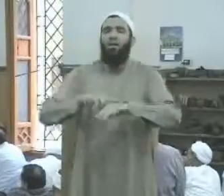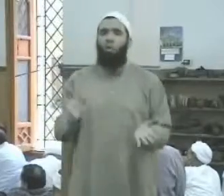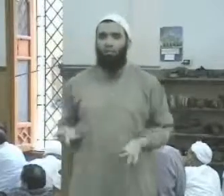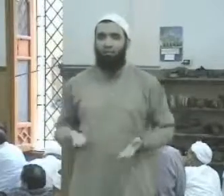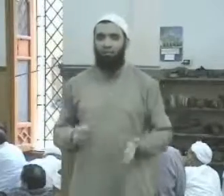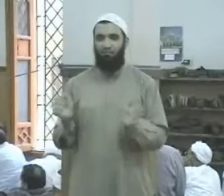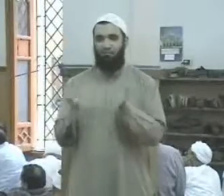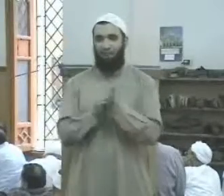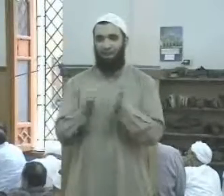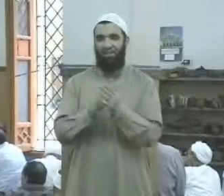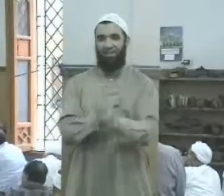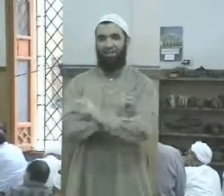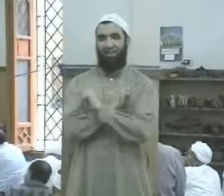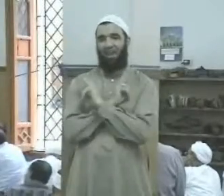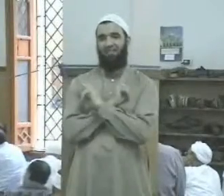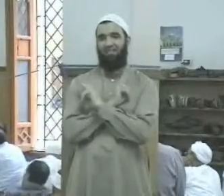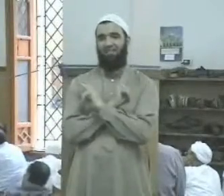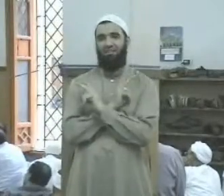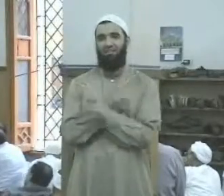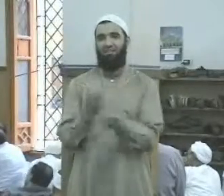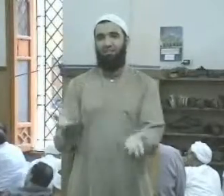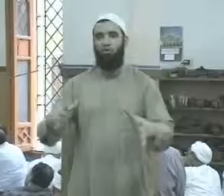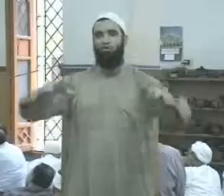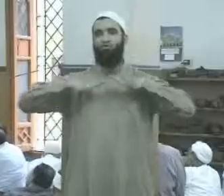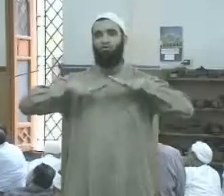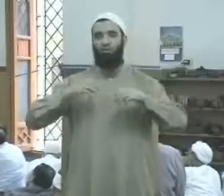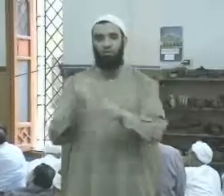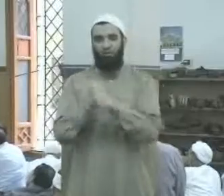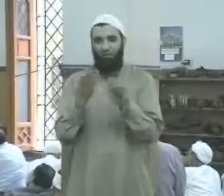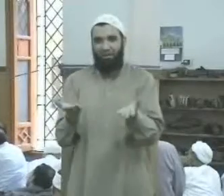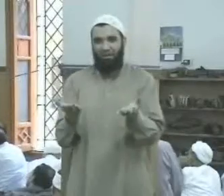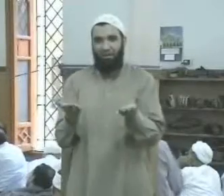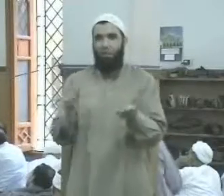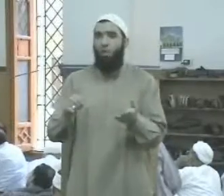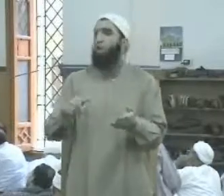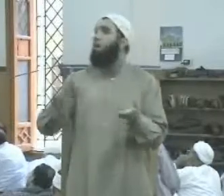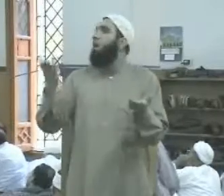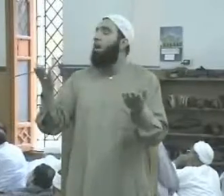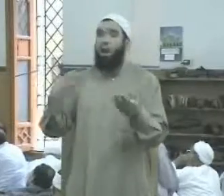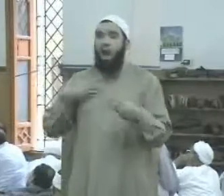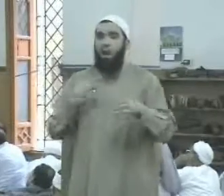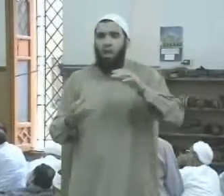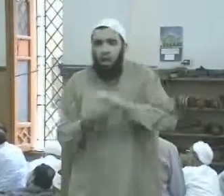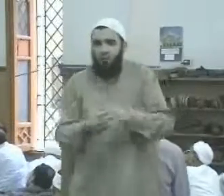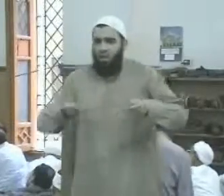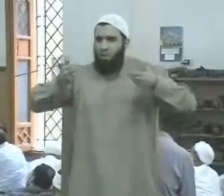حتى البطالة نادت العاملين اليوم، كلما بيع مرفق من مرافق